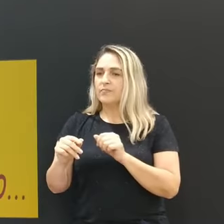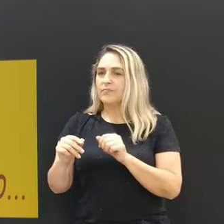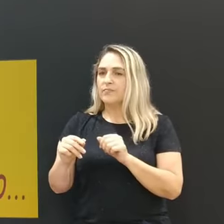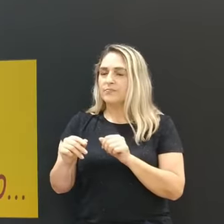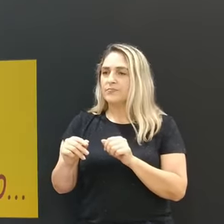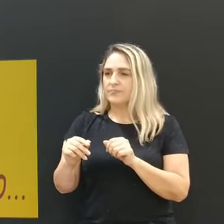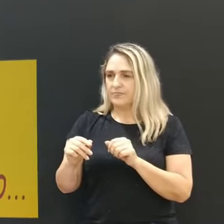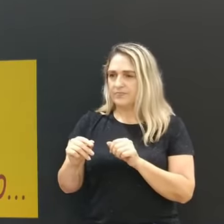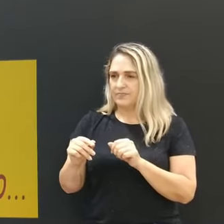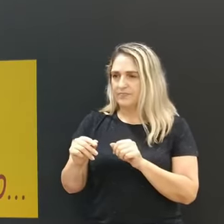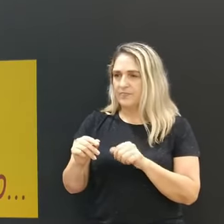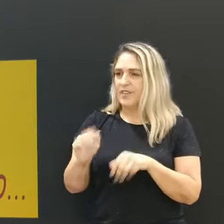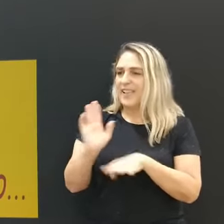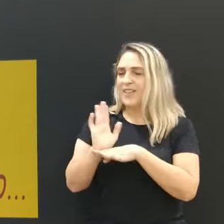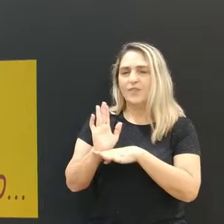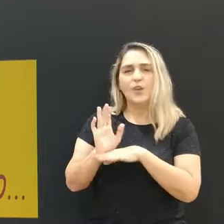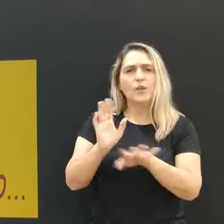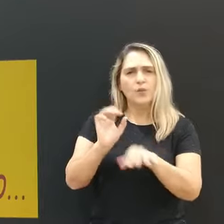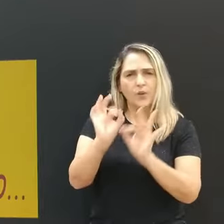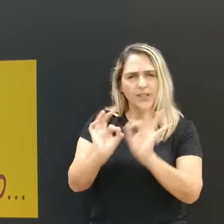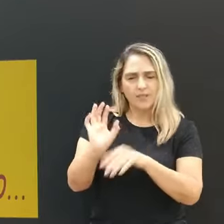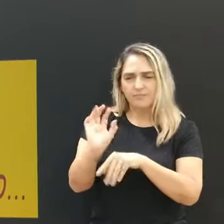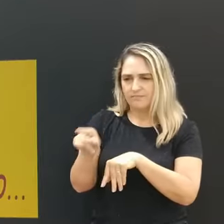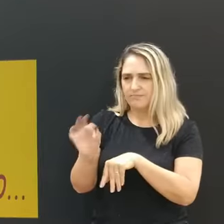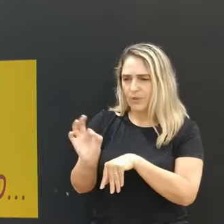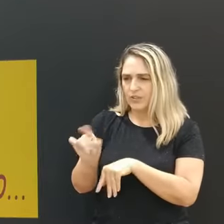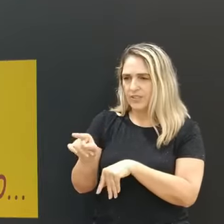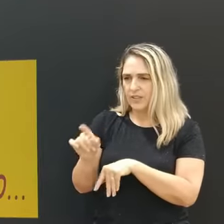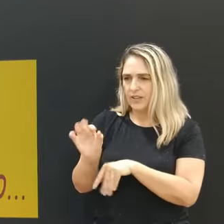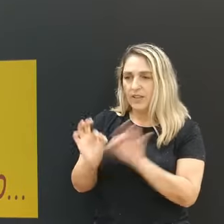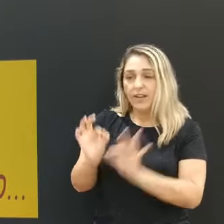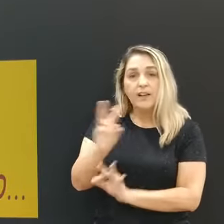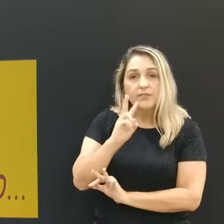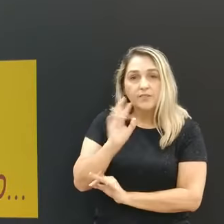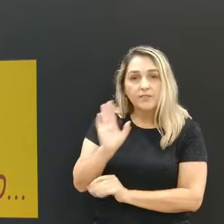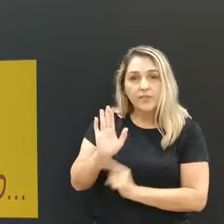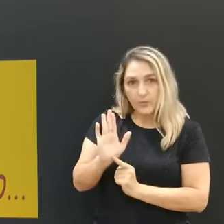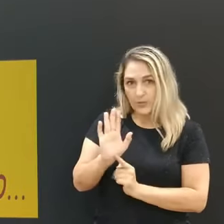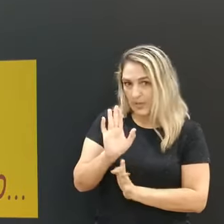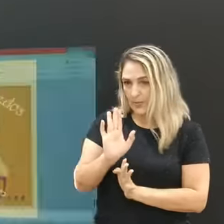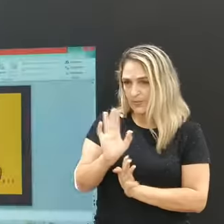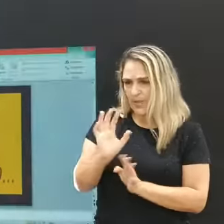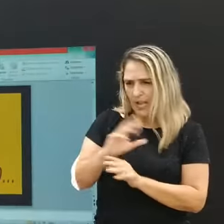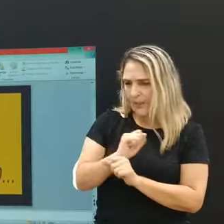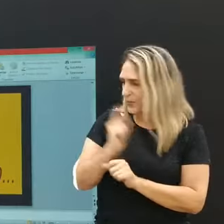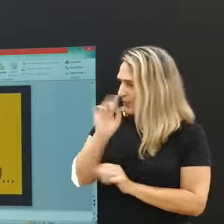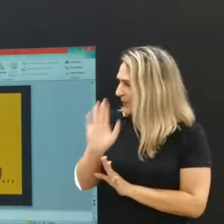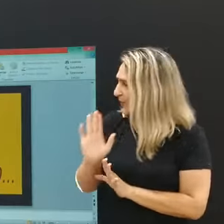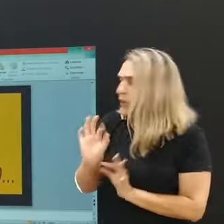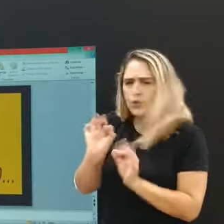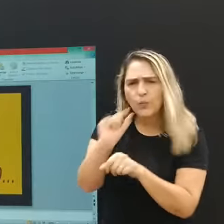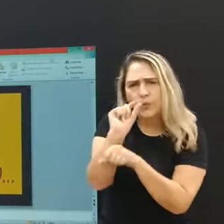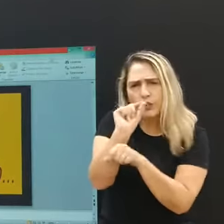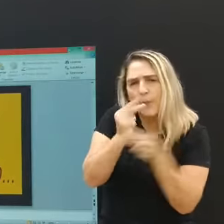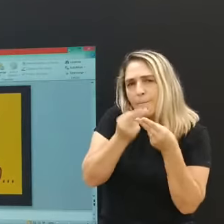legal que conta um pouco da história do fariseu e do publicano. Amém? Só um pouquinho, por gentileza. Um